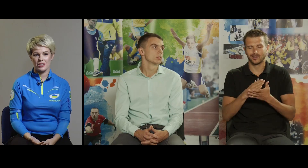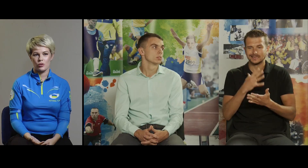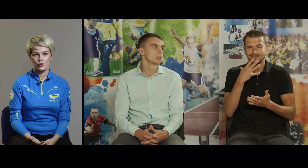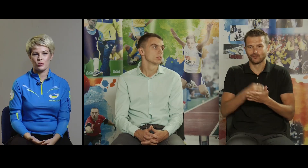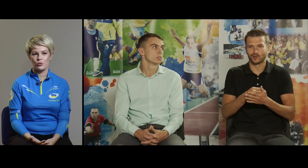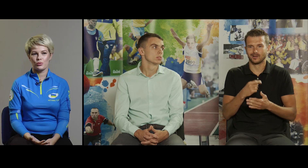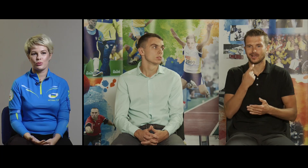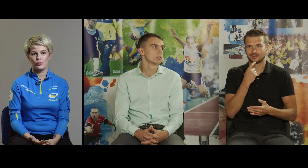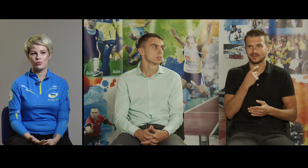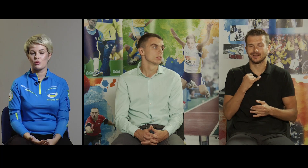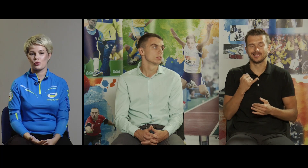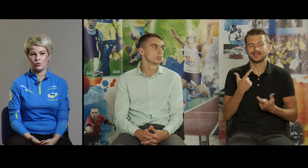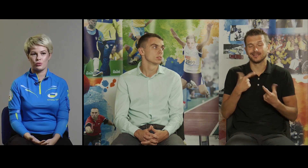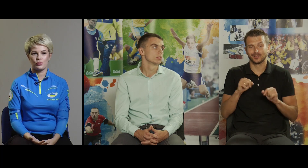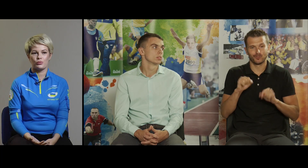Я знаю, що